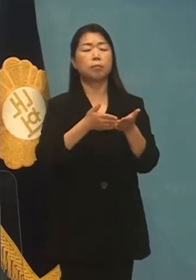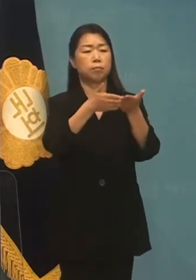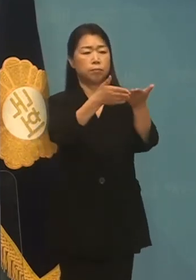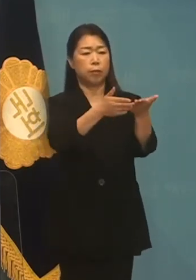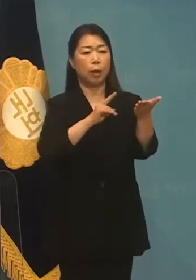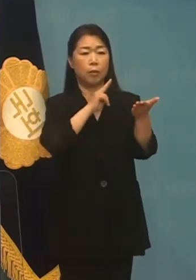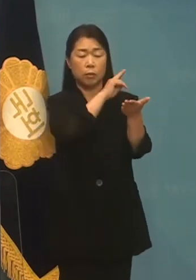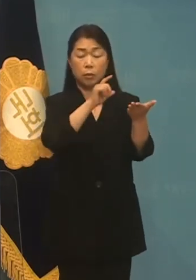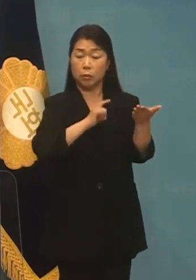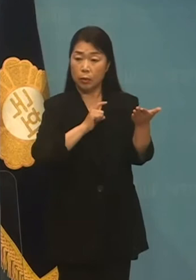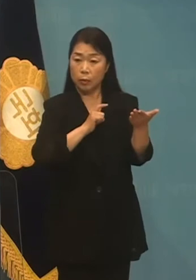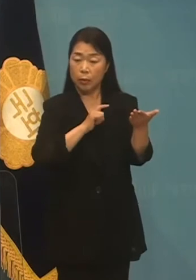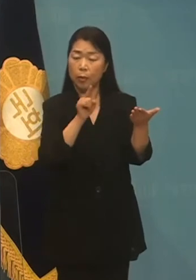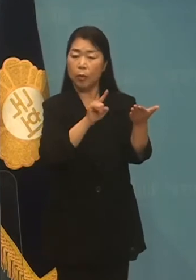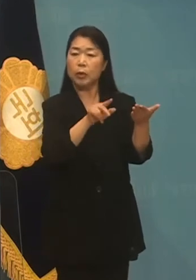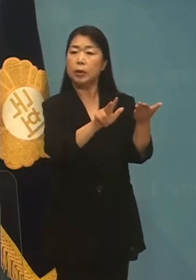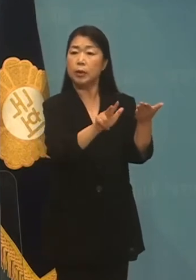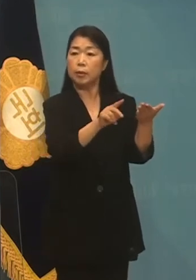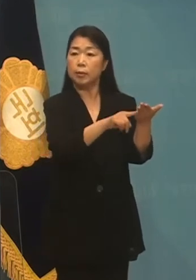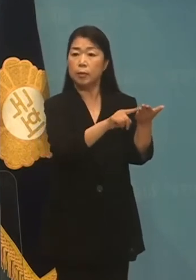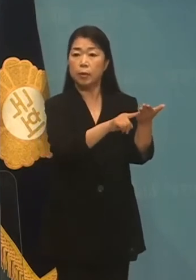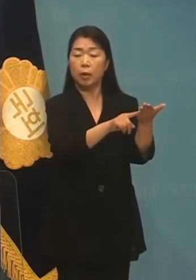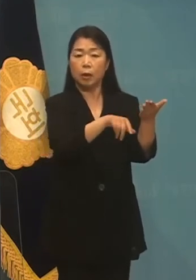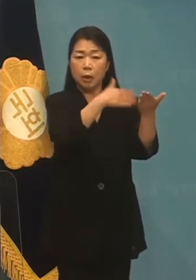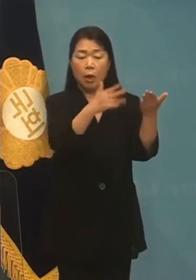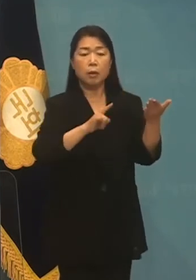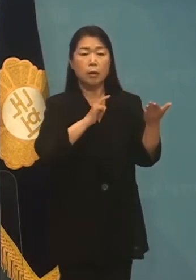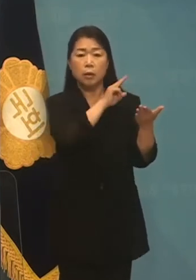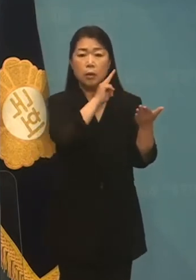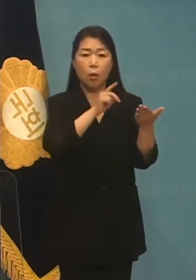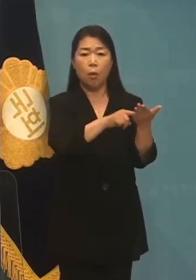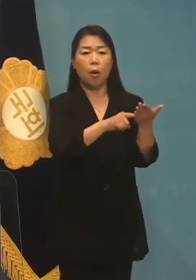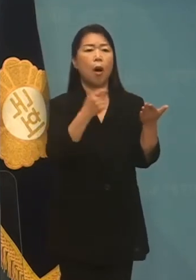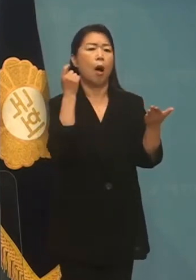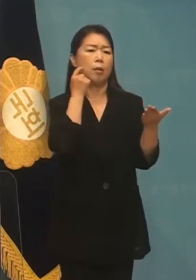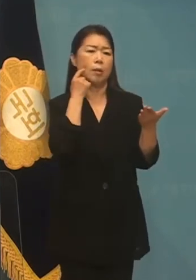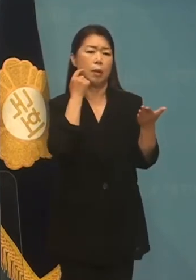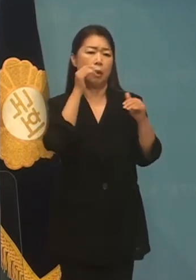제기된 의혹이 현재 모두